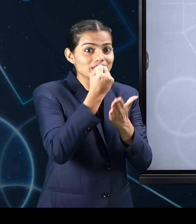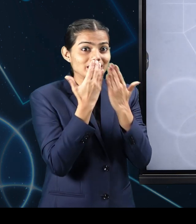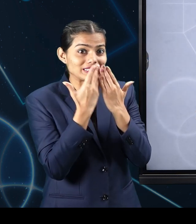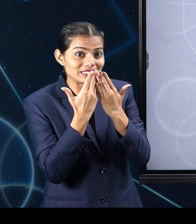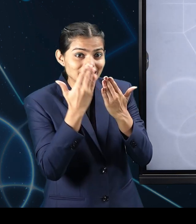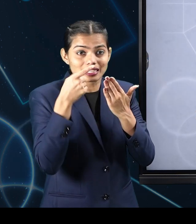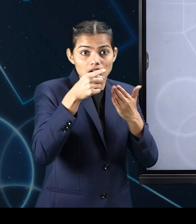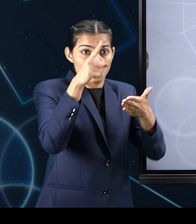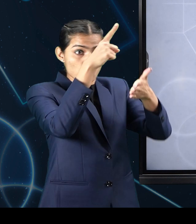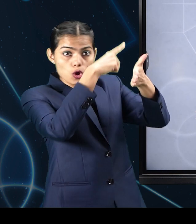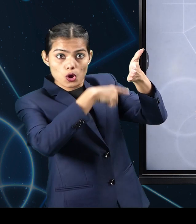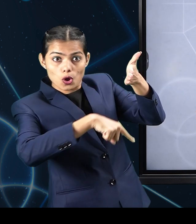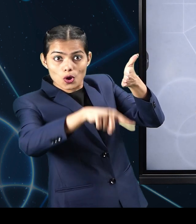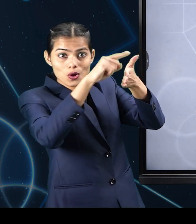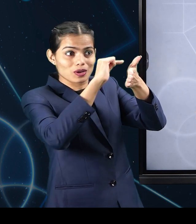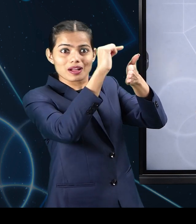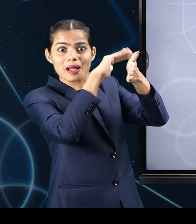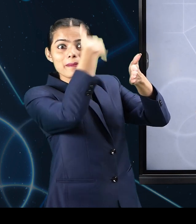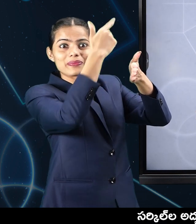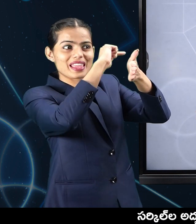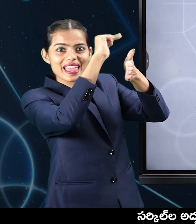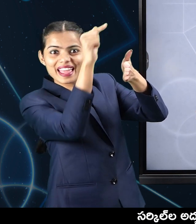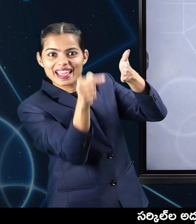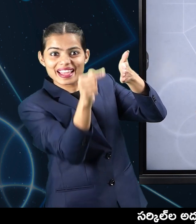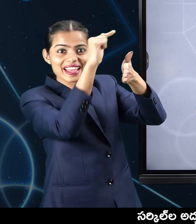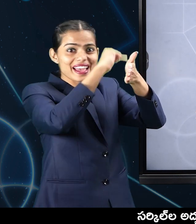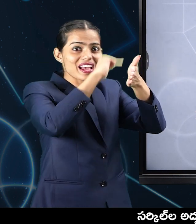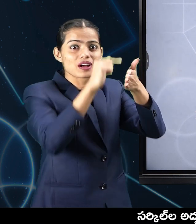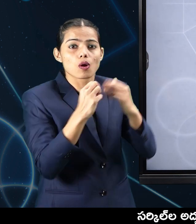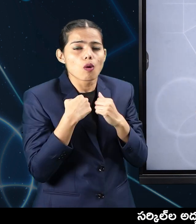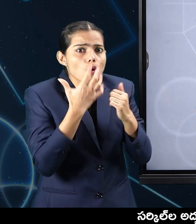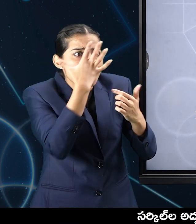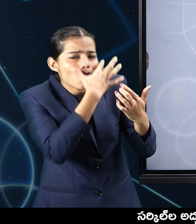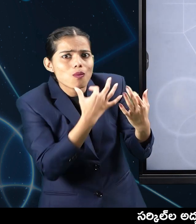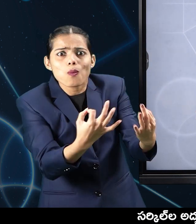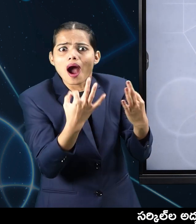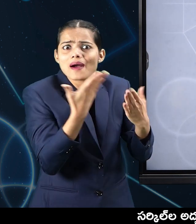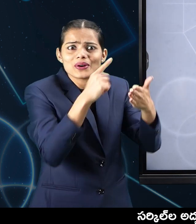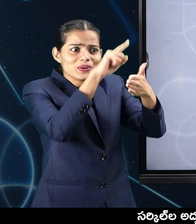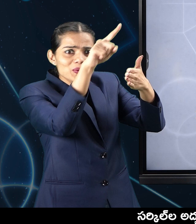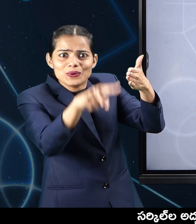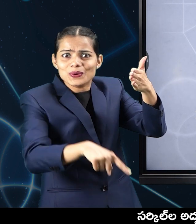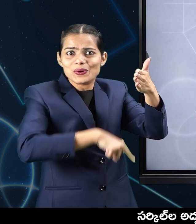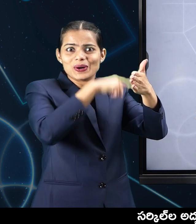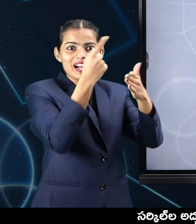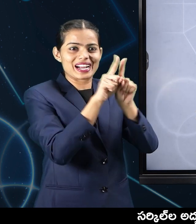వెలికి తీసేందుకు సిద్ధంగా ఉండండి. సర్కిల్ల అద్భుతాలు మరియు వాటి ఆచరణాత్మక